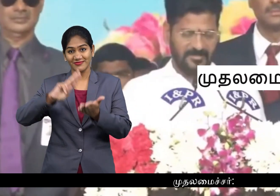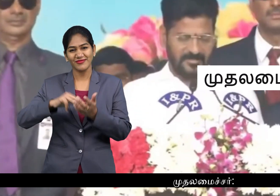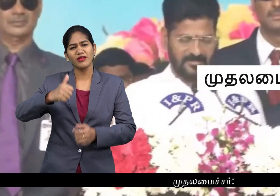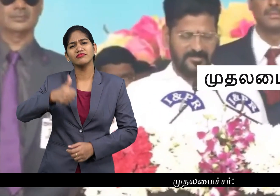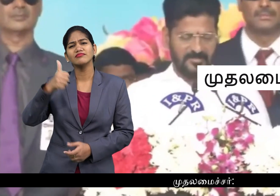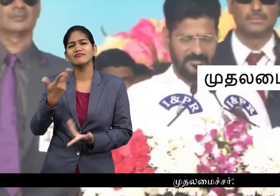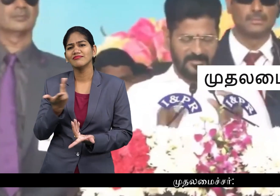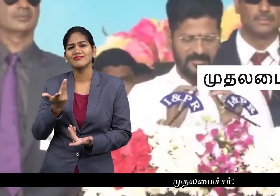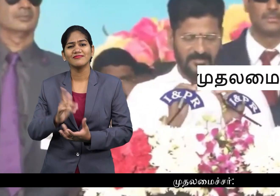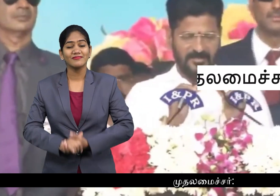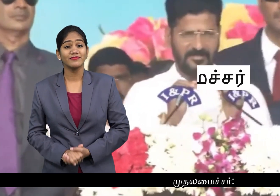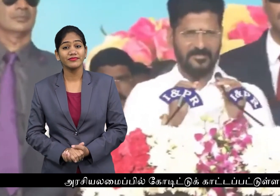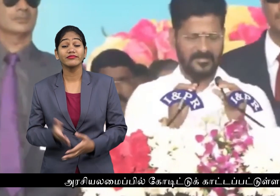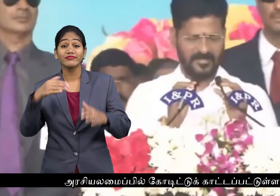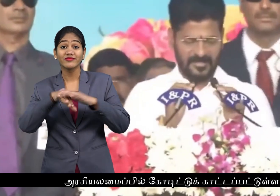முதலமைச்சர்